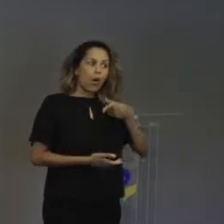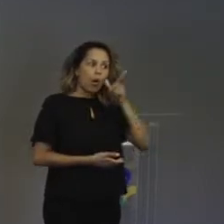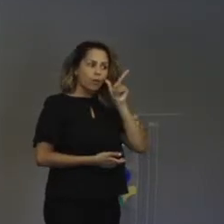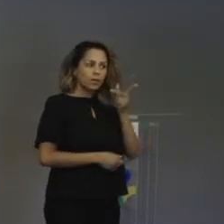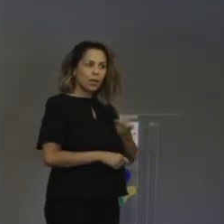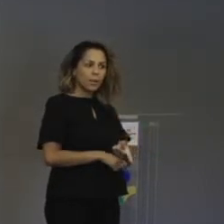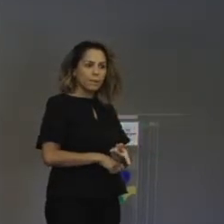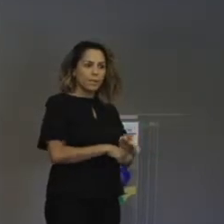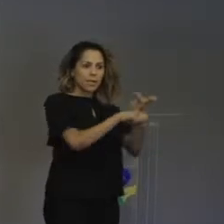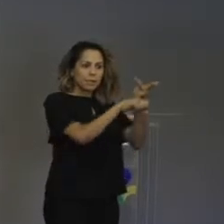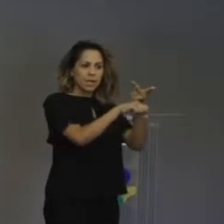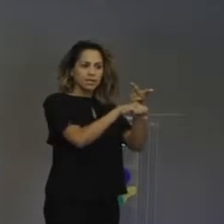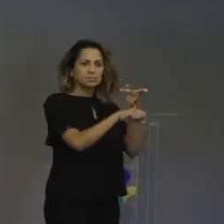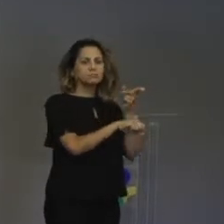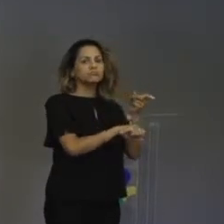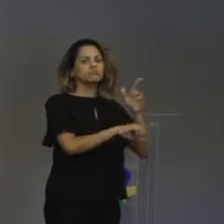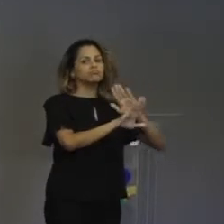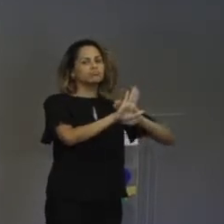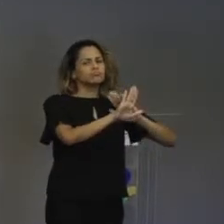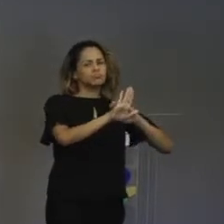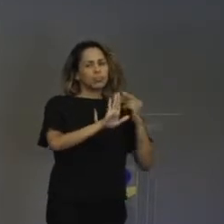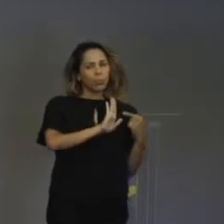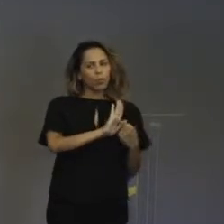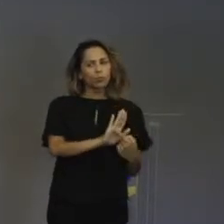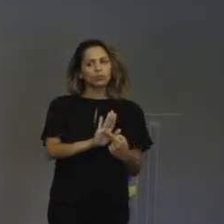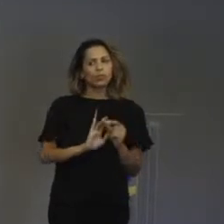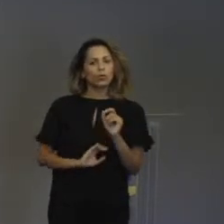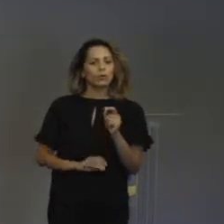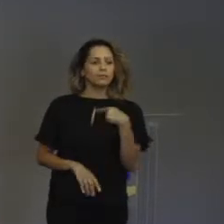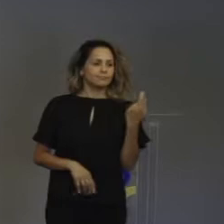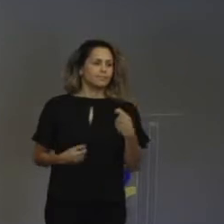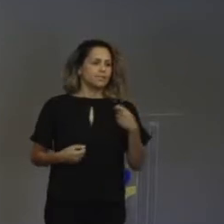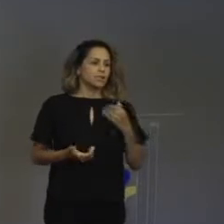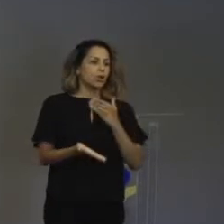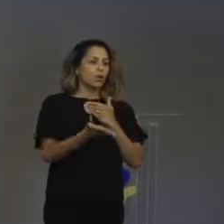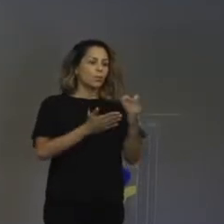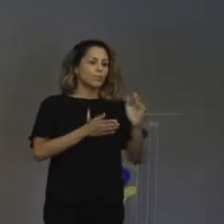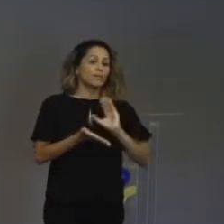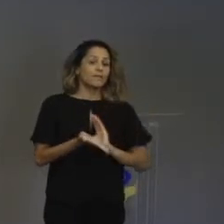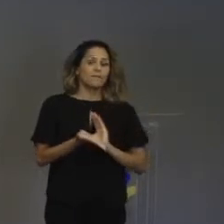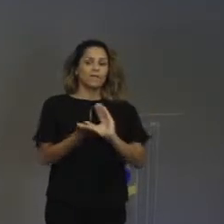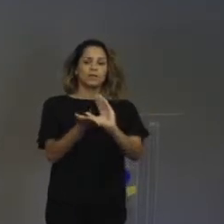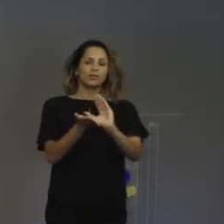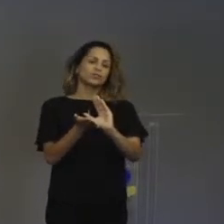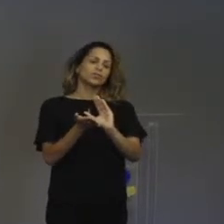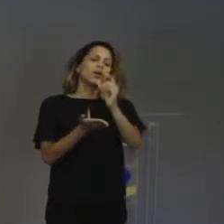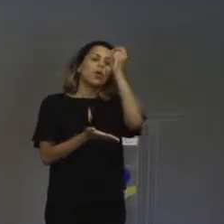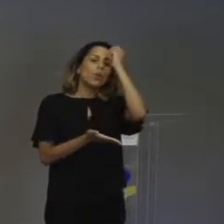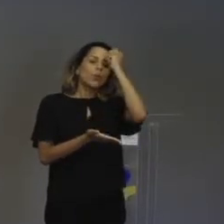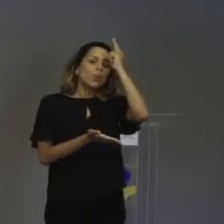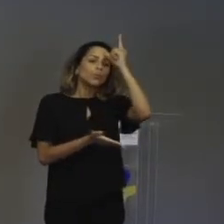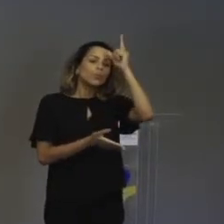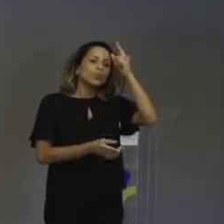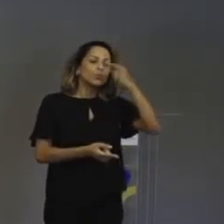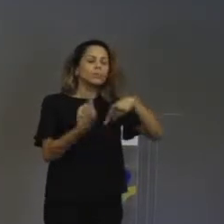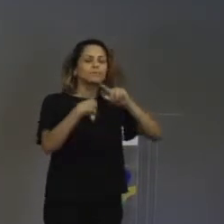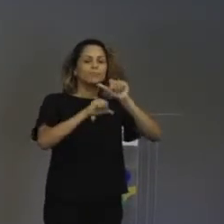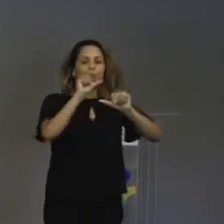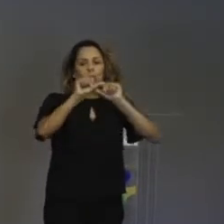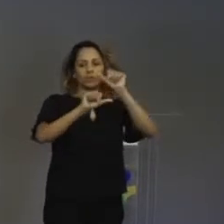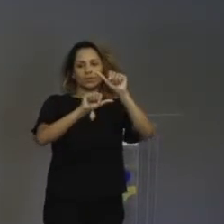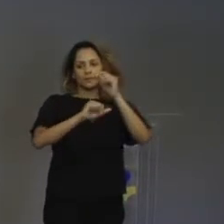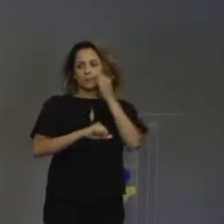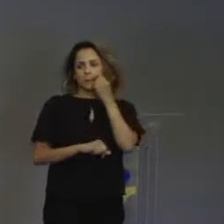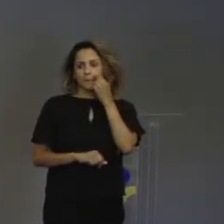sinalização de que está na hora da gente começar a investir em compartilhar esse carro. Como é que a gente muda essa cultura? Eu acho que eu queria